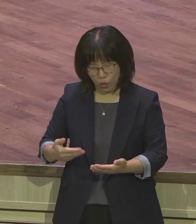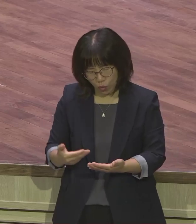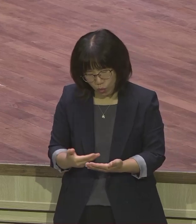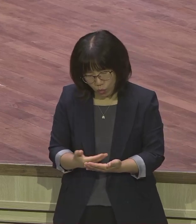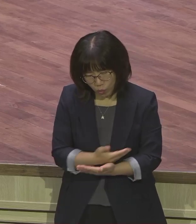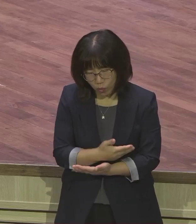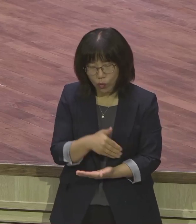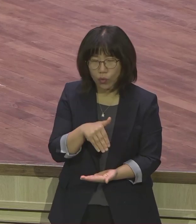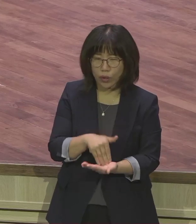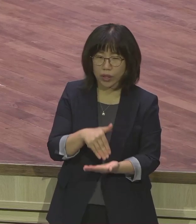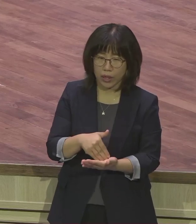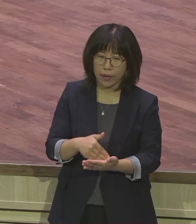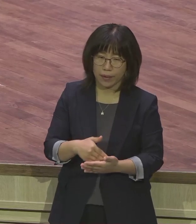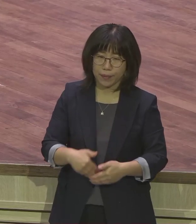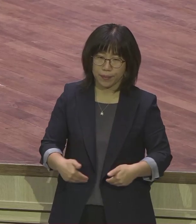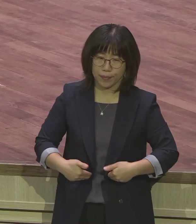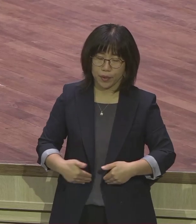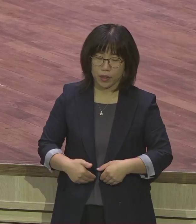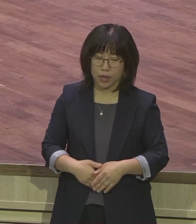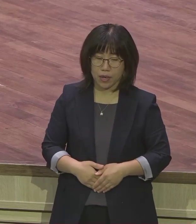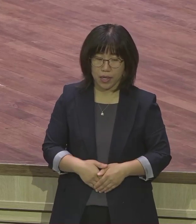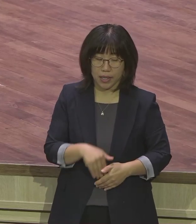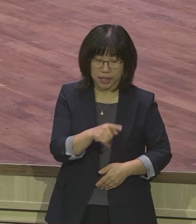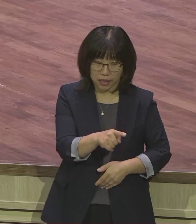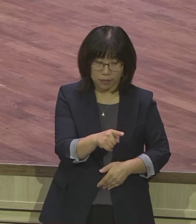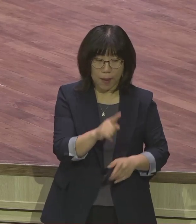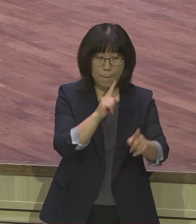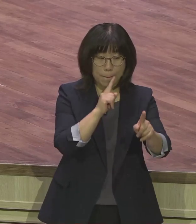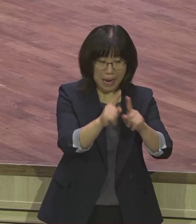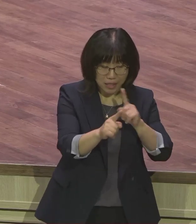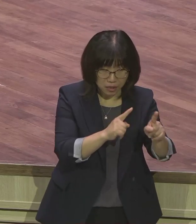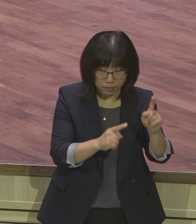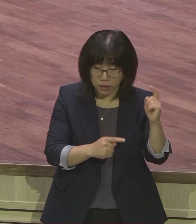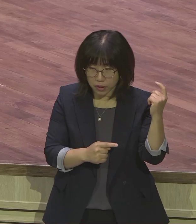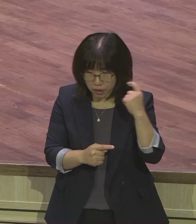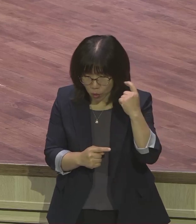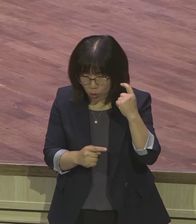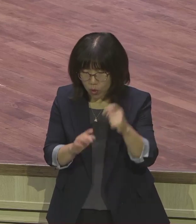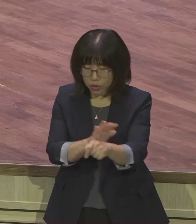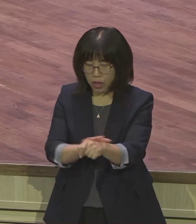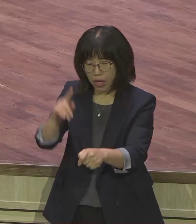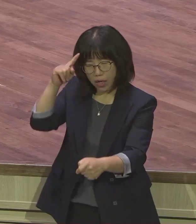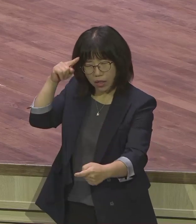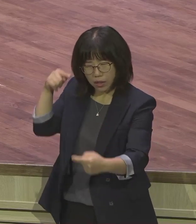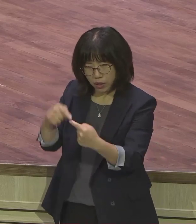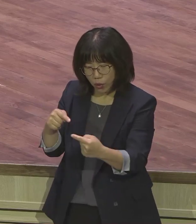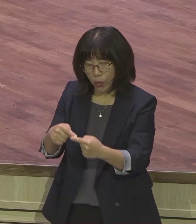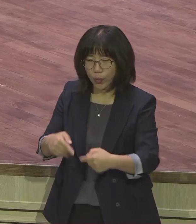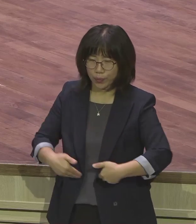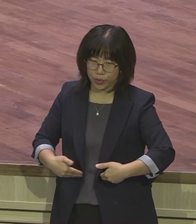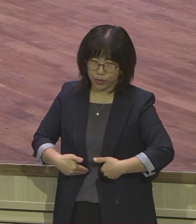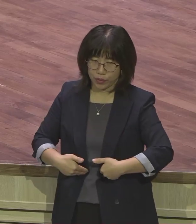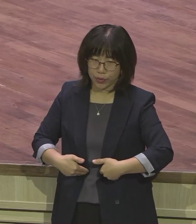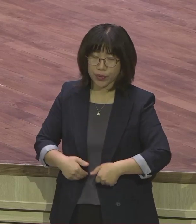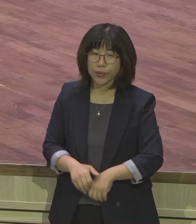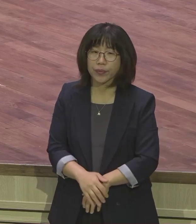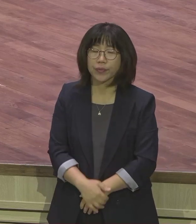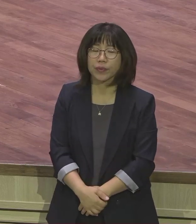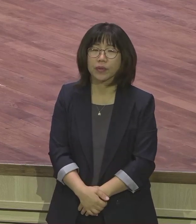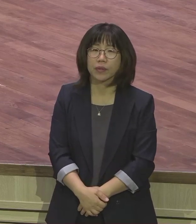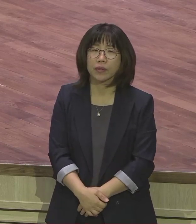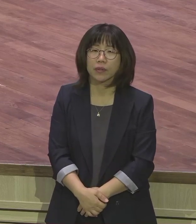표현하면 뭐예요? 말씀과 적용이에요 말씀을 들었으면 적용할 수 있어요 말씀 들으면 적용이 돼